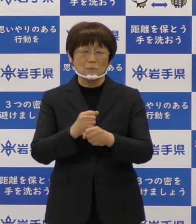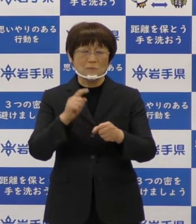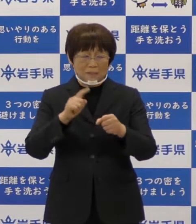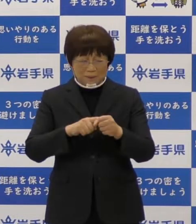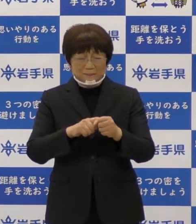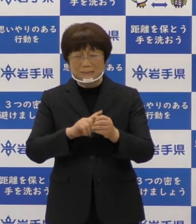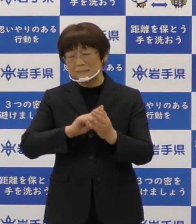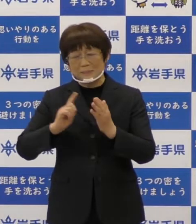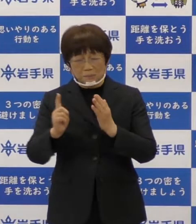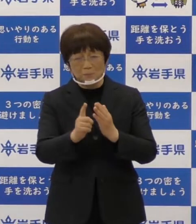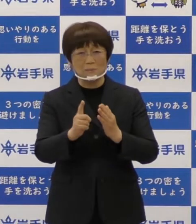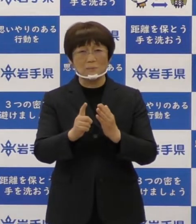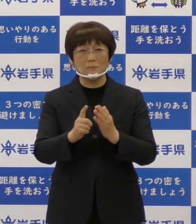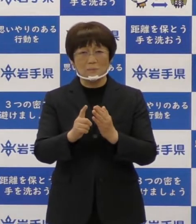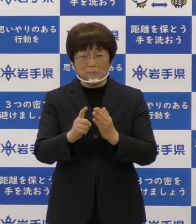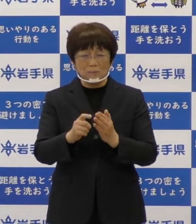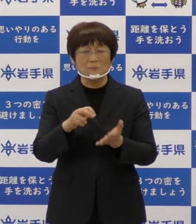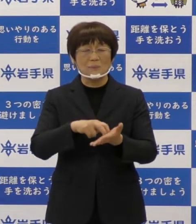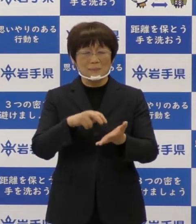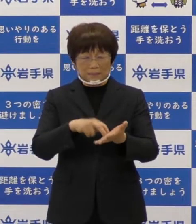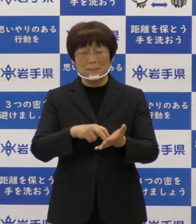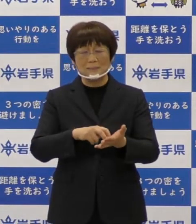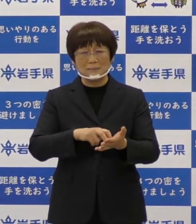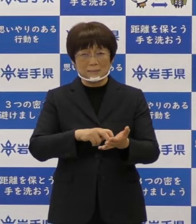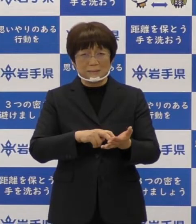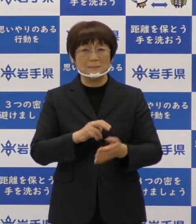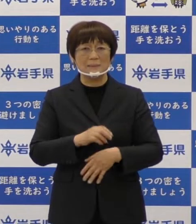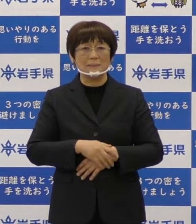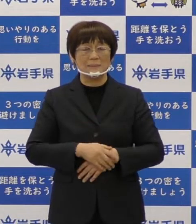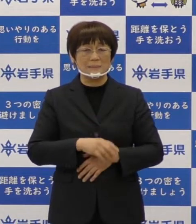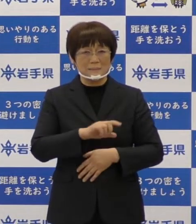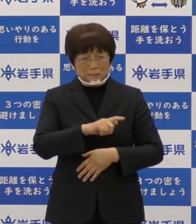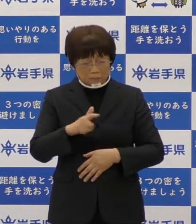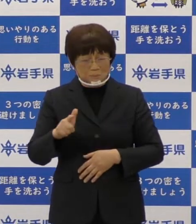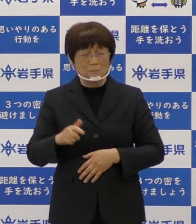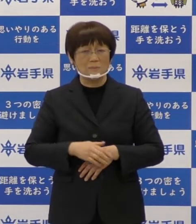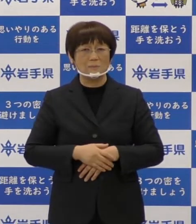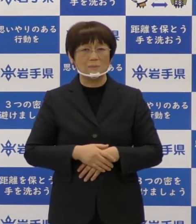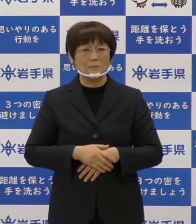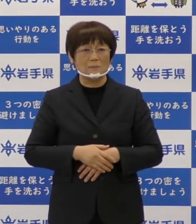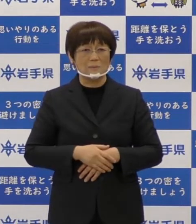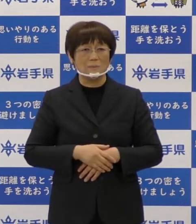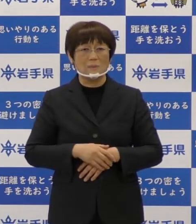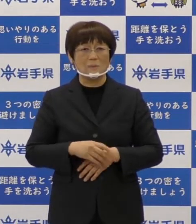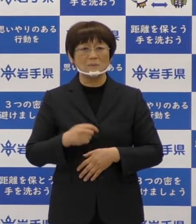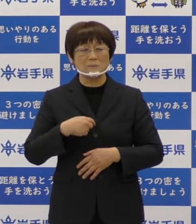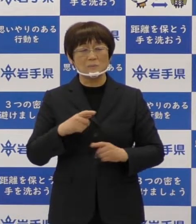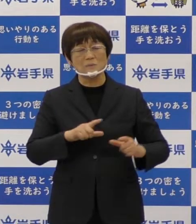って、次の住宅